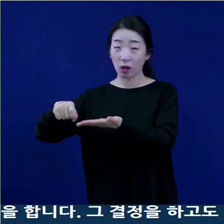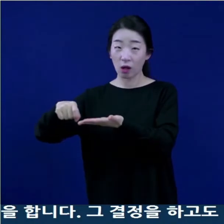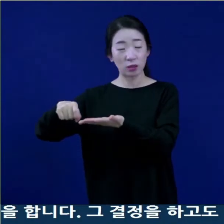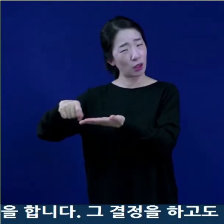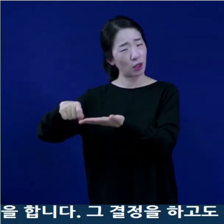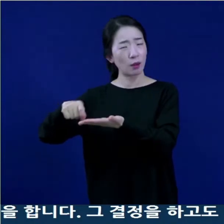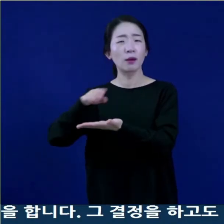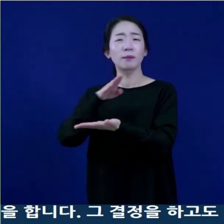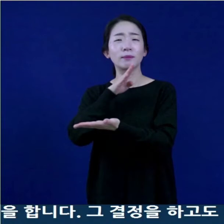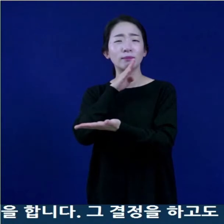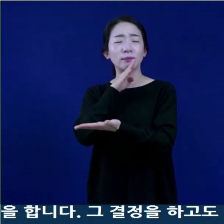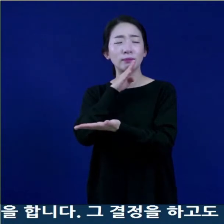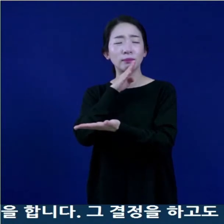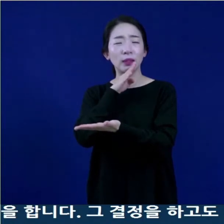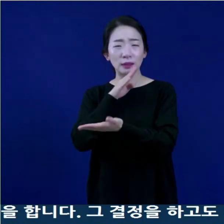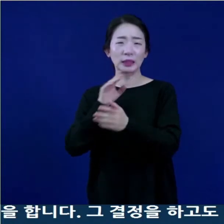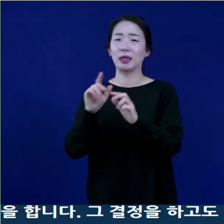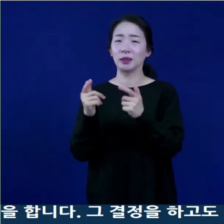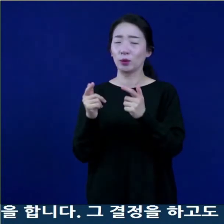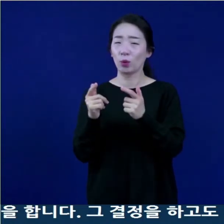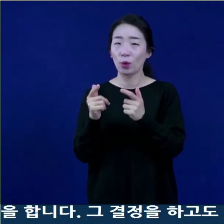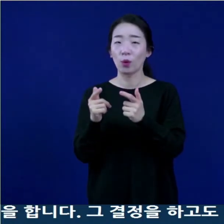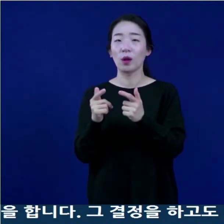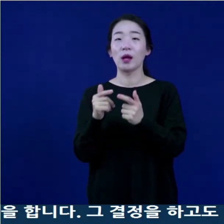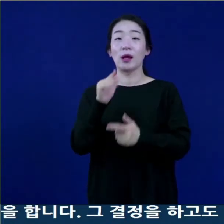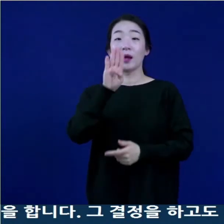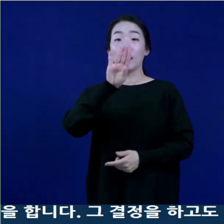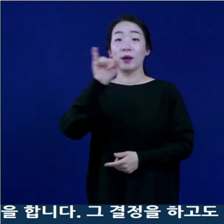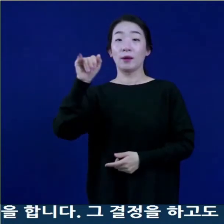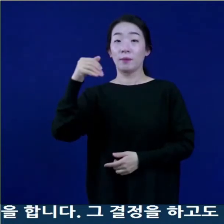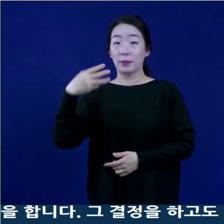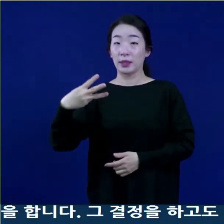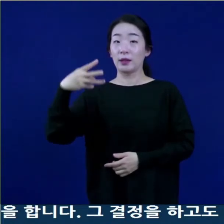썼다 이렇게 보기보다는 빌라도가